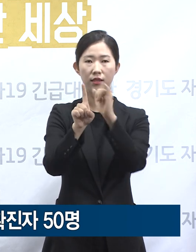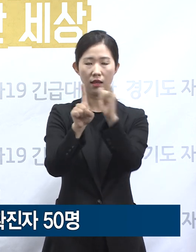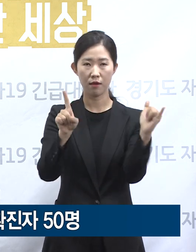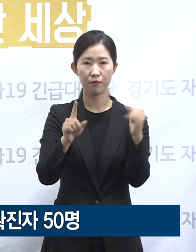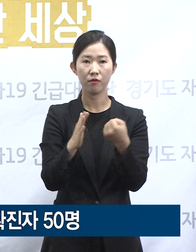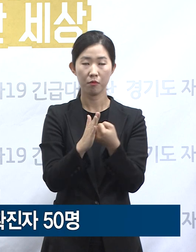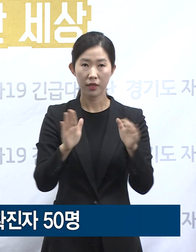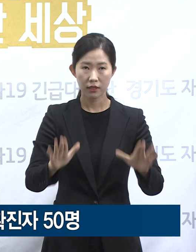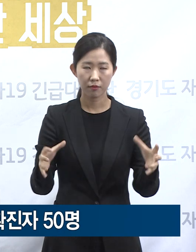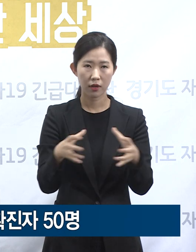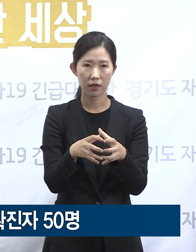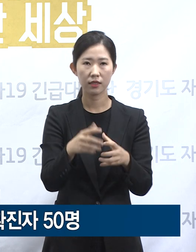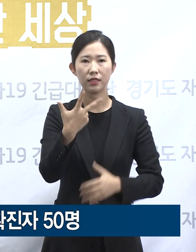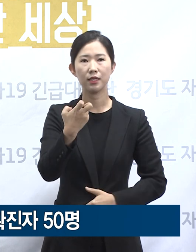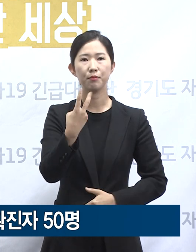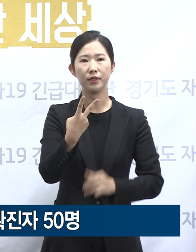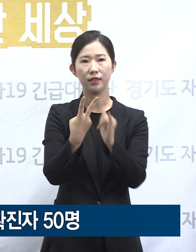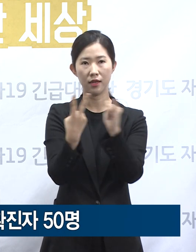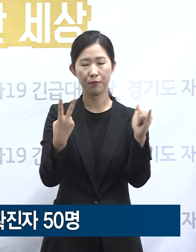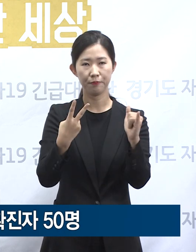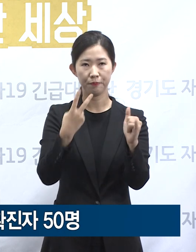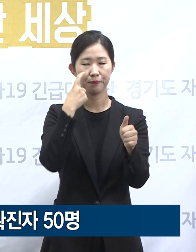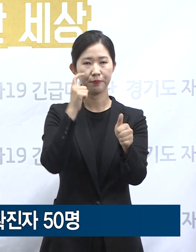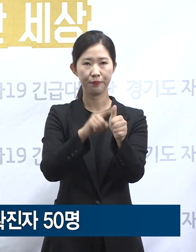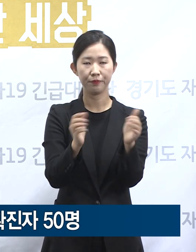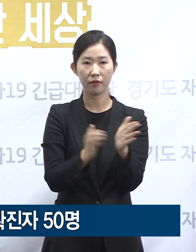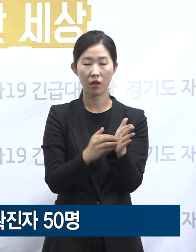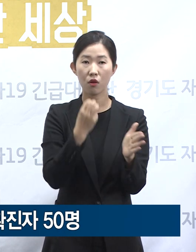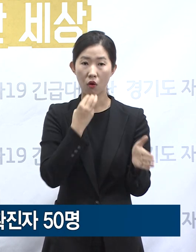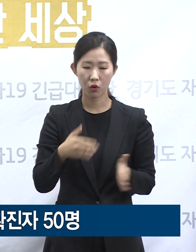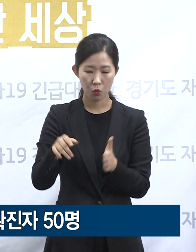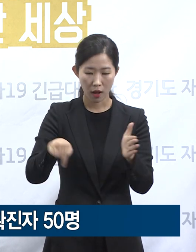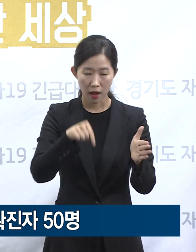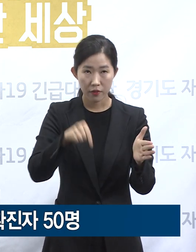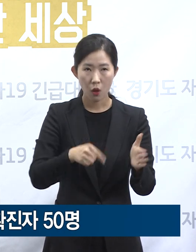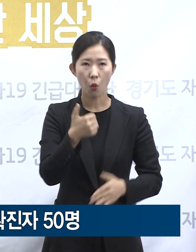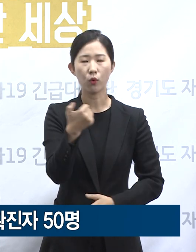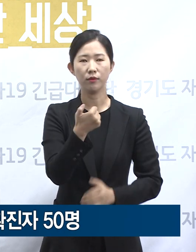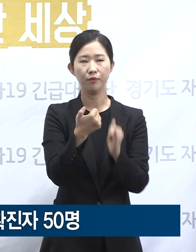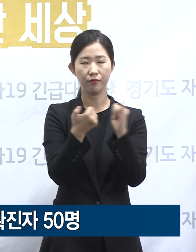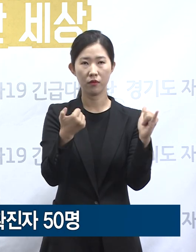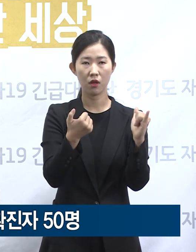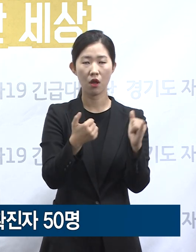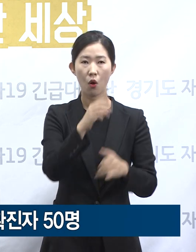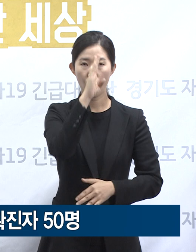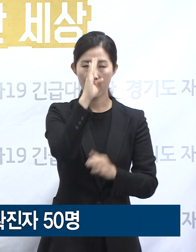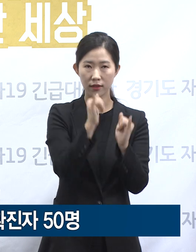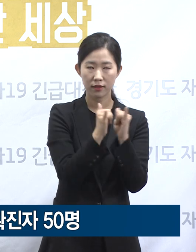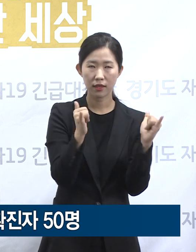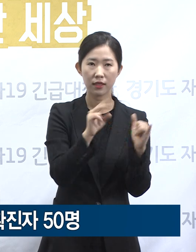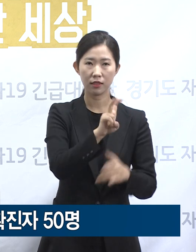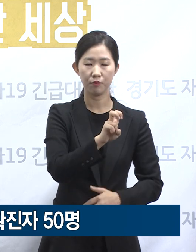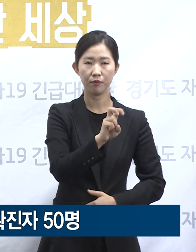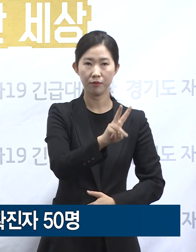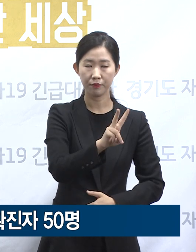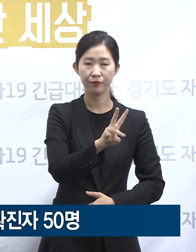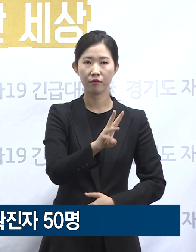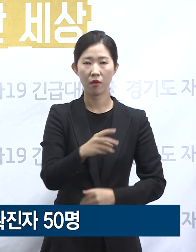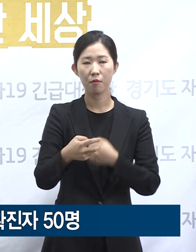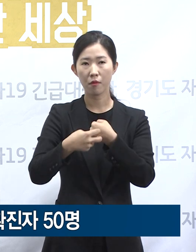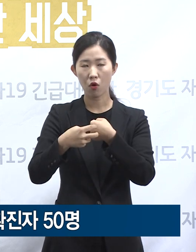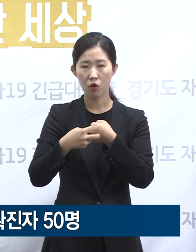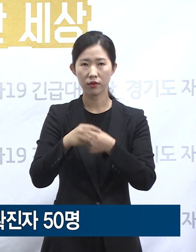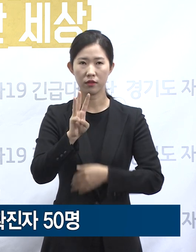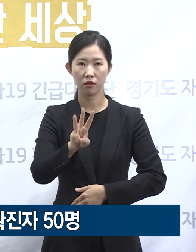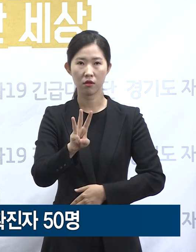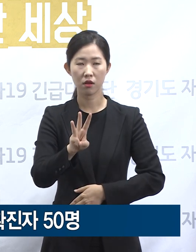72명입니다. 이 중 도내 확진자는 50명으로 환자 23명, 의료진 4명, 간병인 7명, 직원